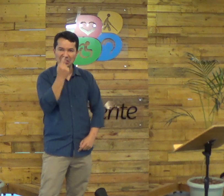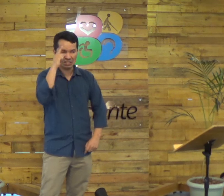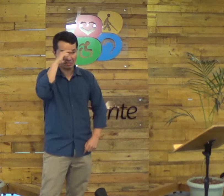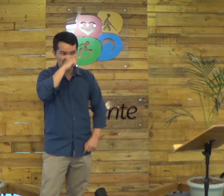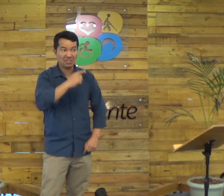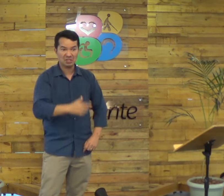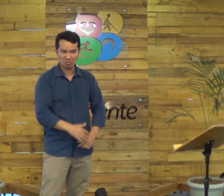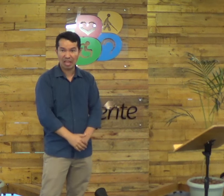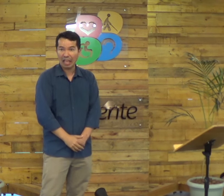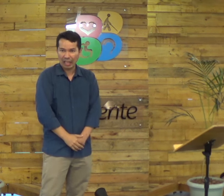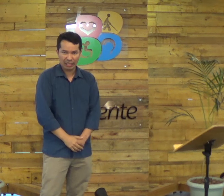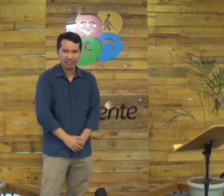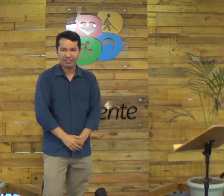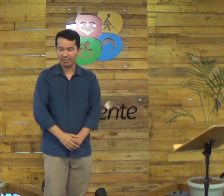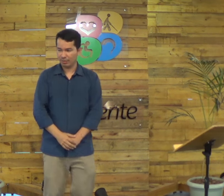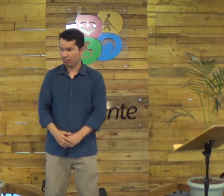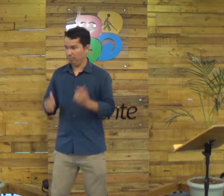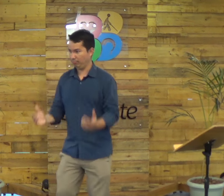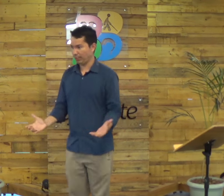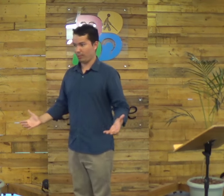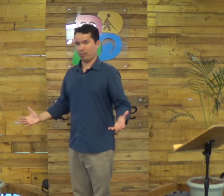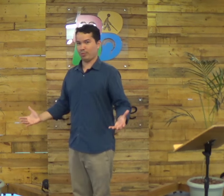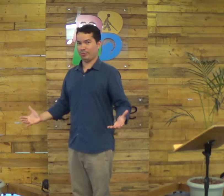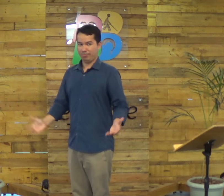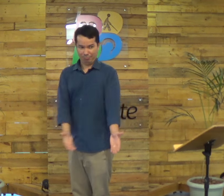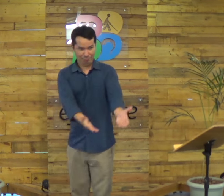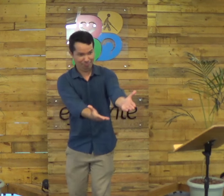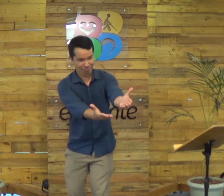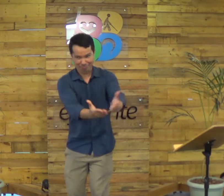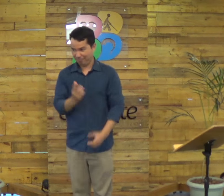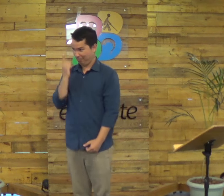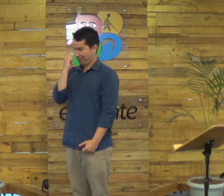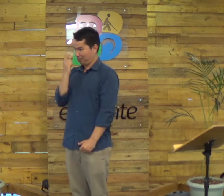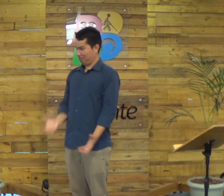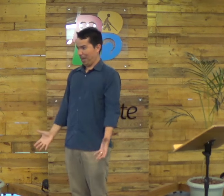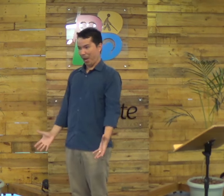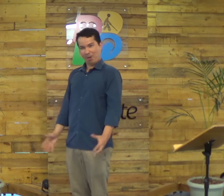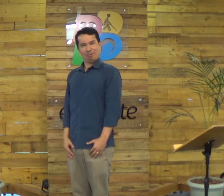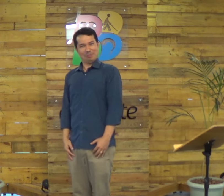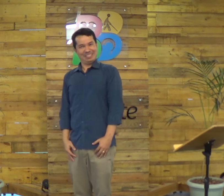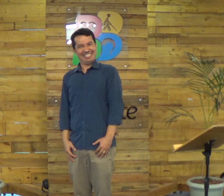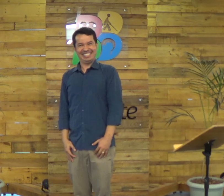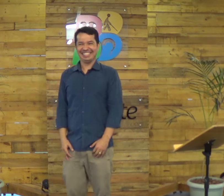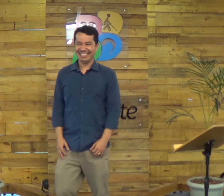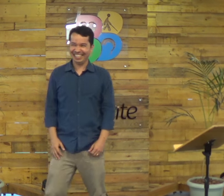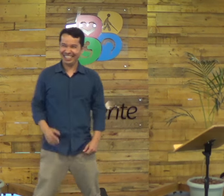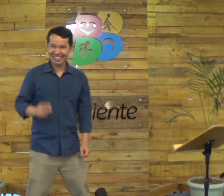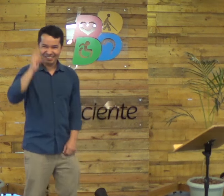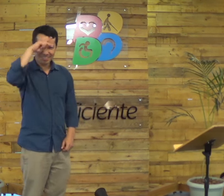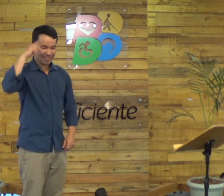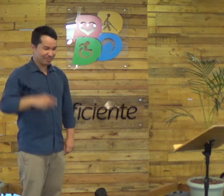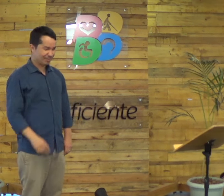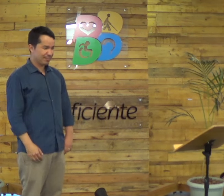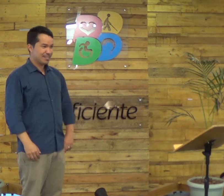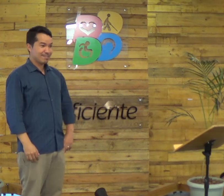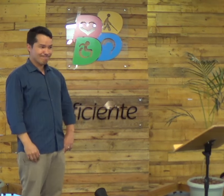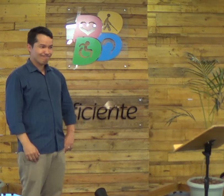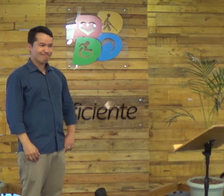eu sei que sozinho é difícil, né, então, ajuda, ajuda o homem, o Pascal olhou,